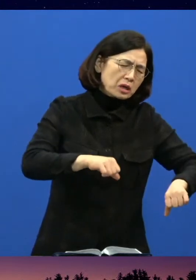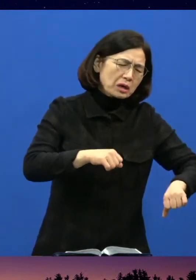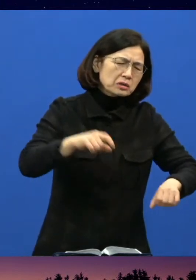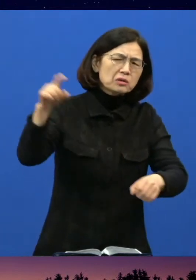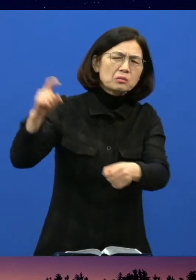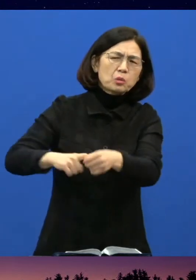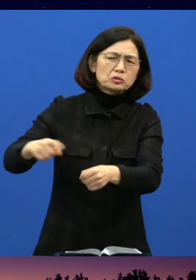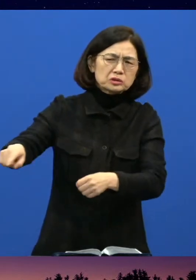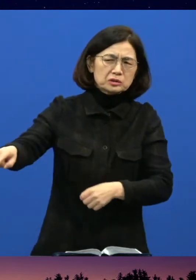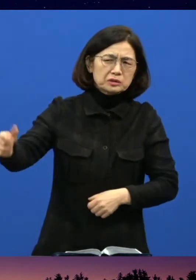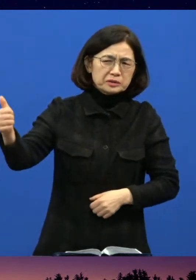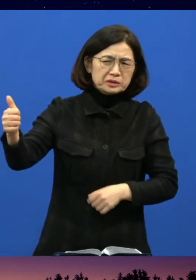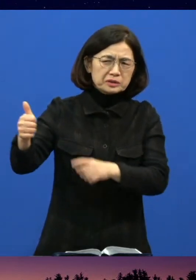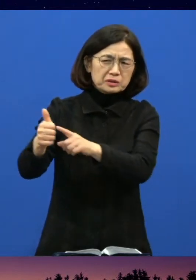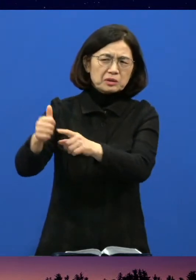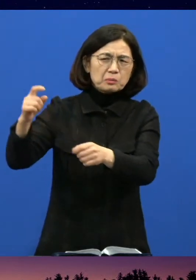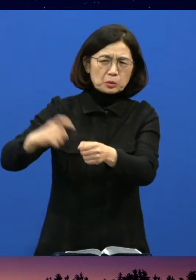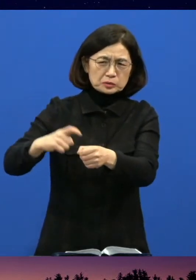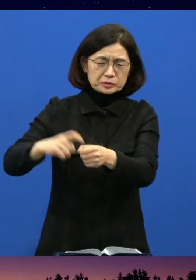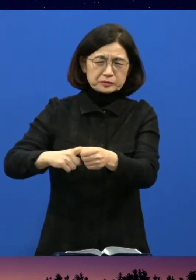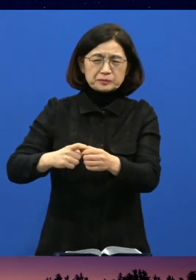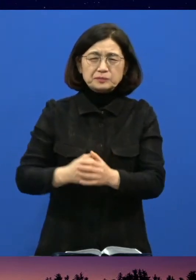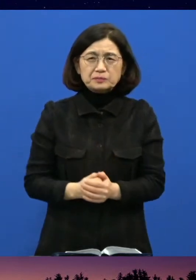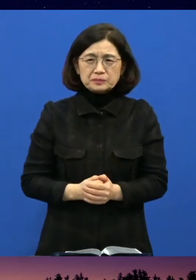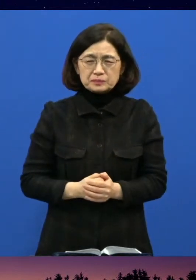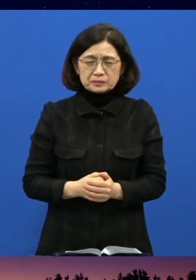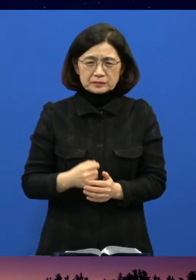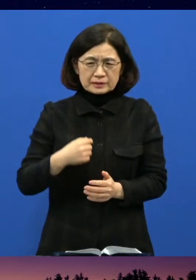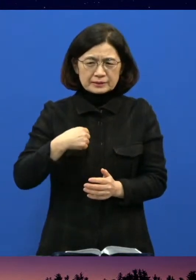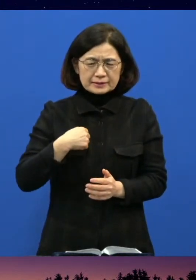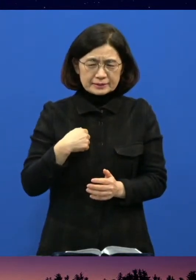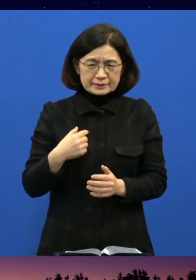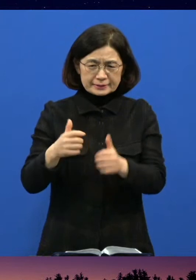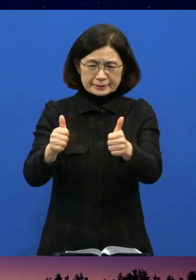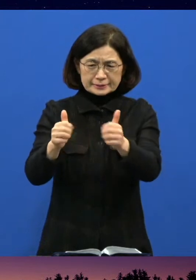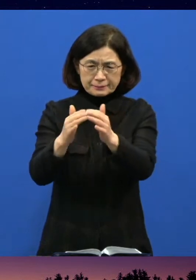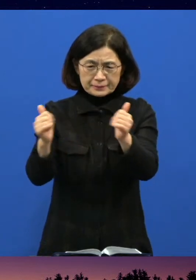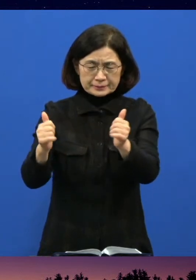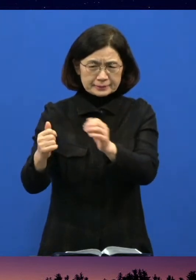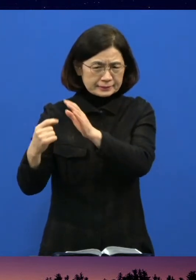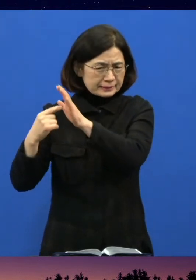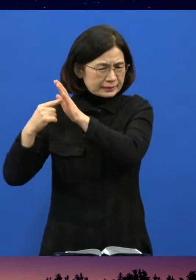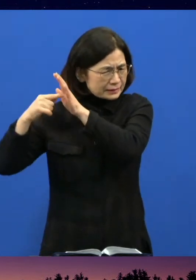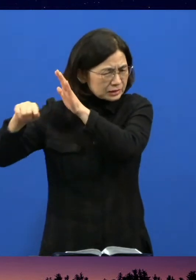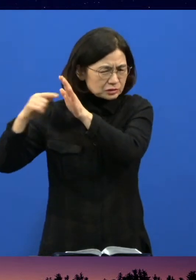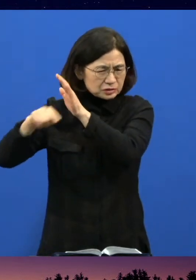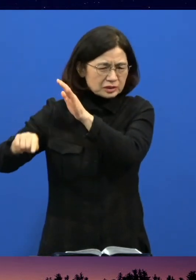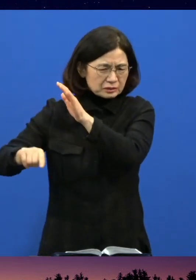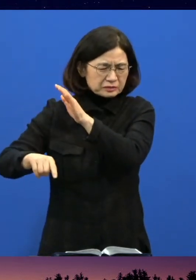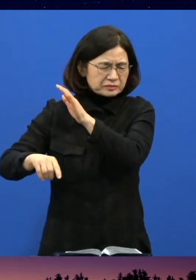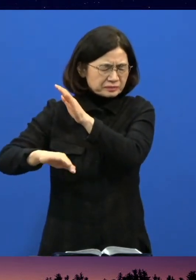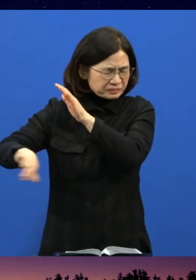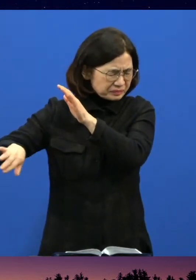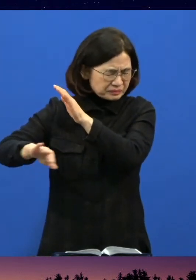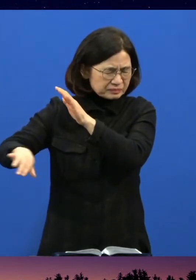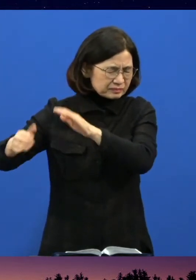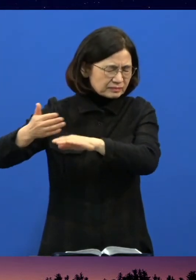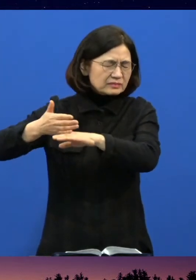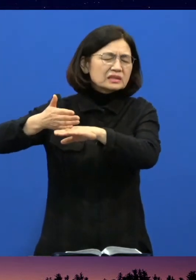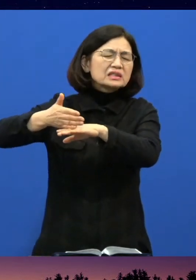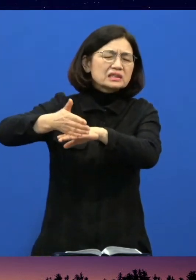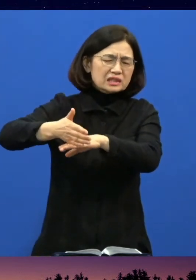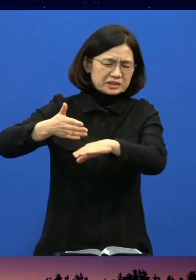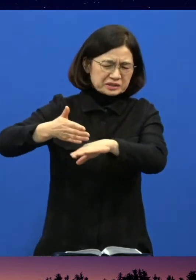목표죠. 그래서 자신이 들어주지 않으면 대개는 다 포기하고 다 물러나는 것입니다. 이게 이제